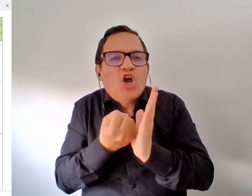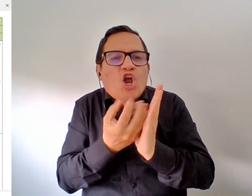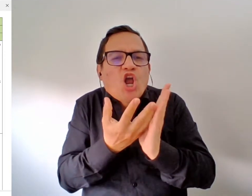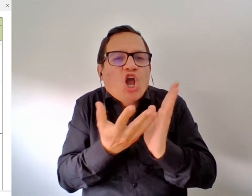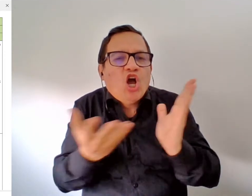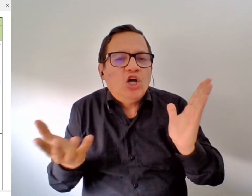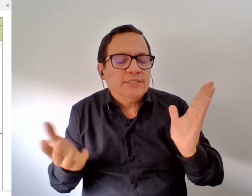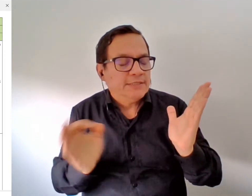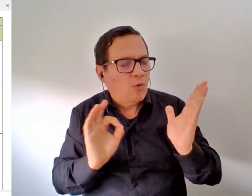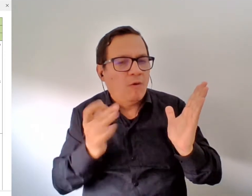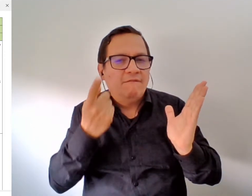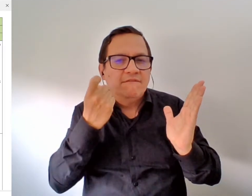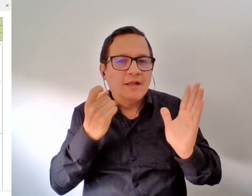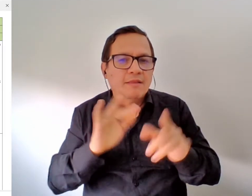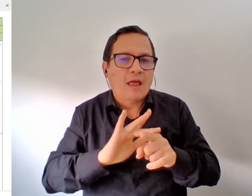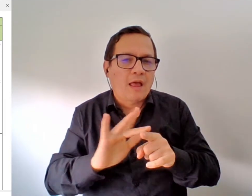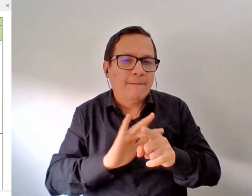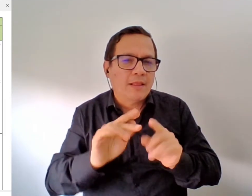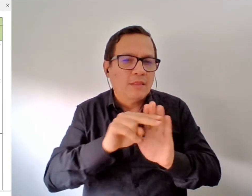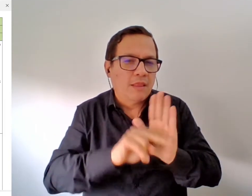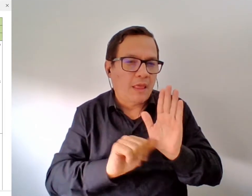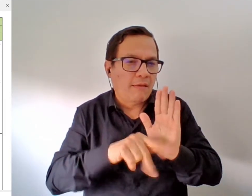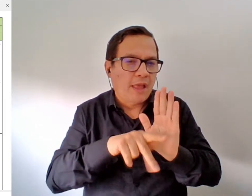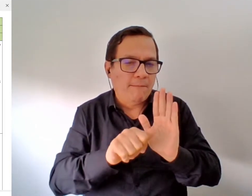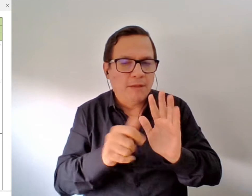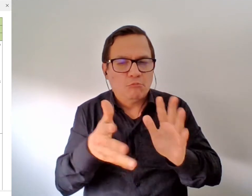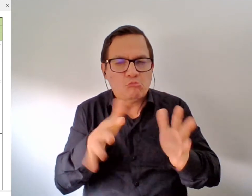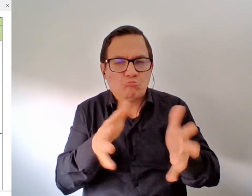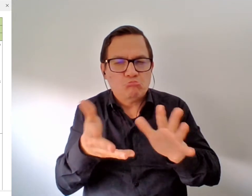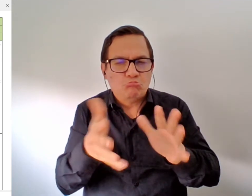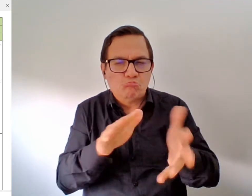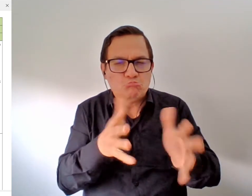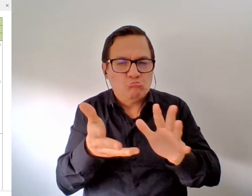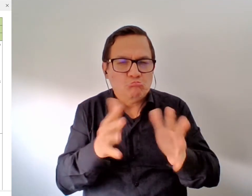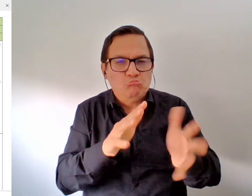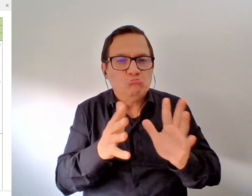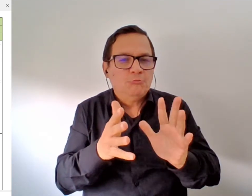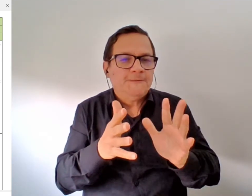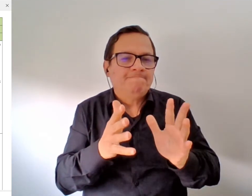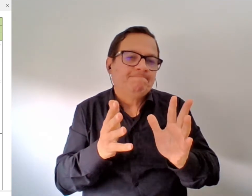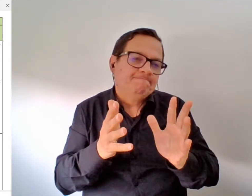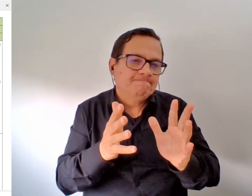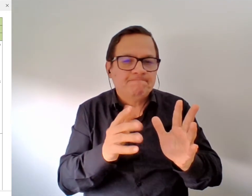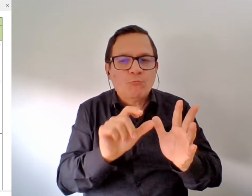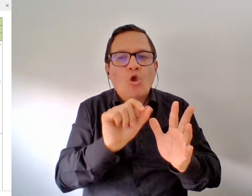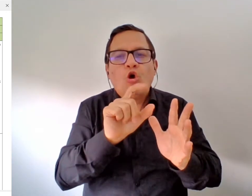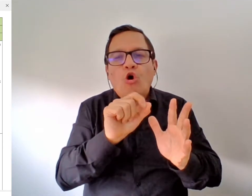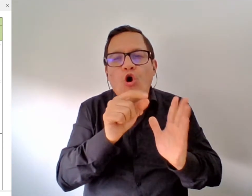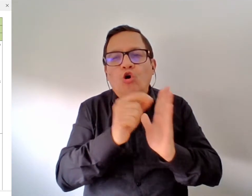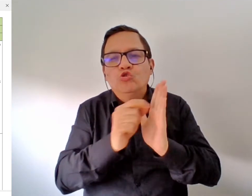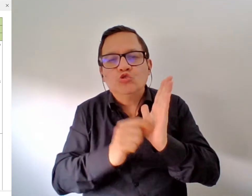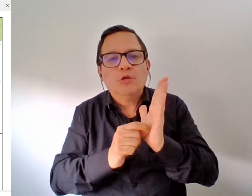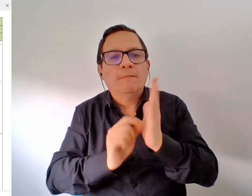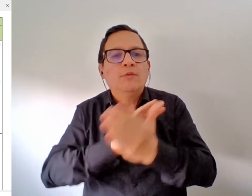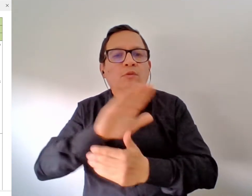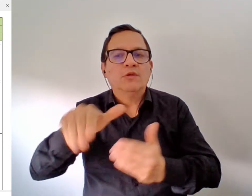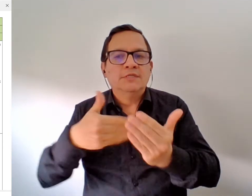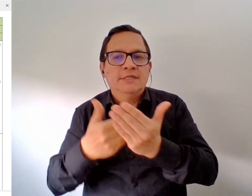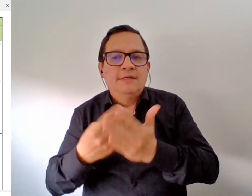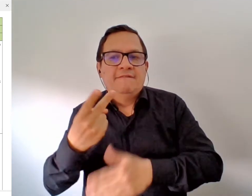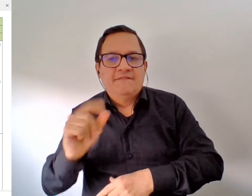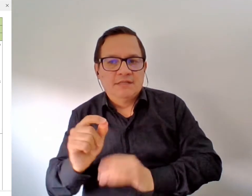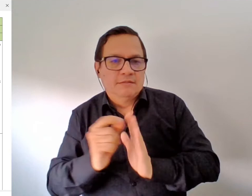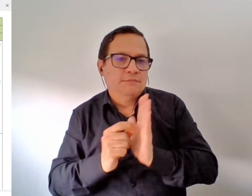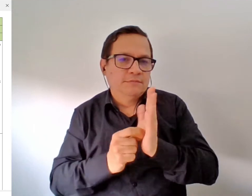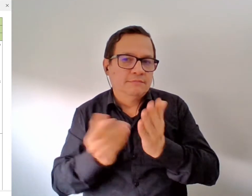se aplicaron las normas APA. Si su trabajo se encuentra en este nivel, puede obtener entre 11 puntos